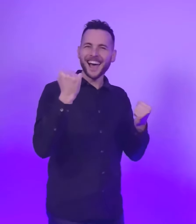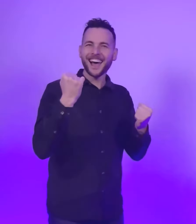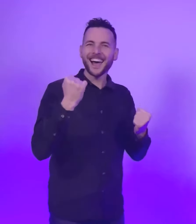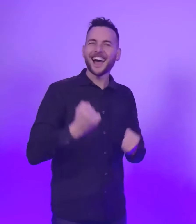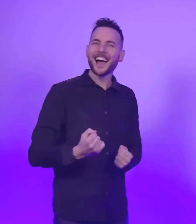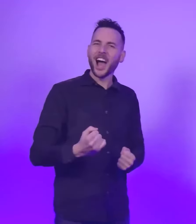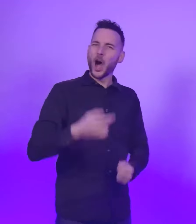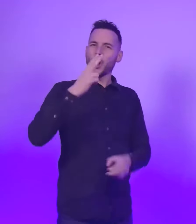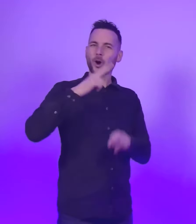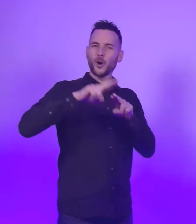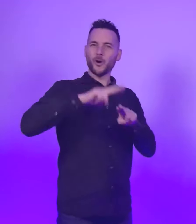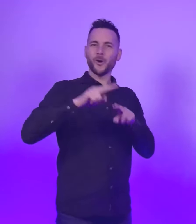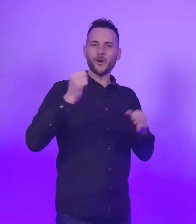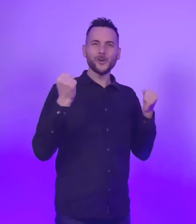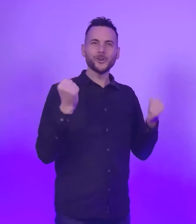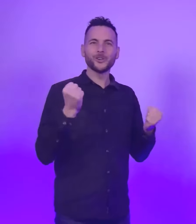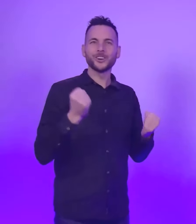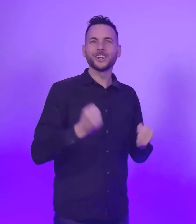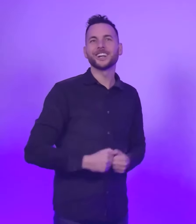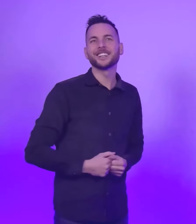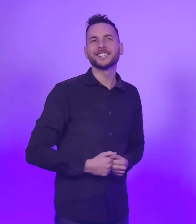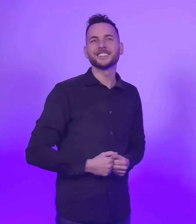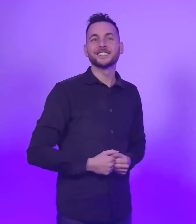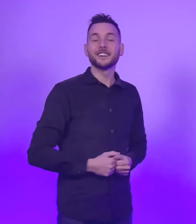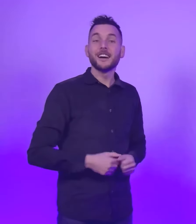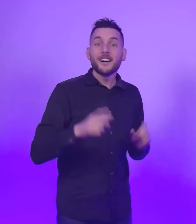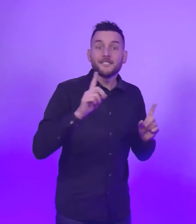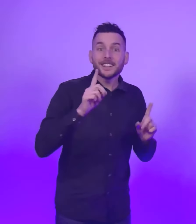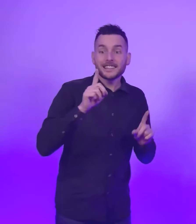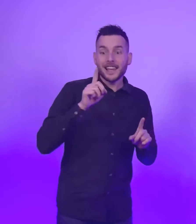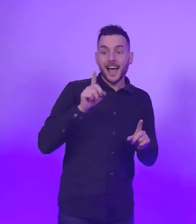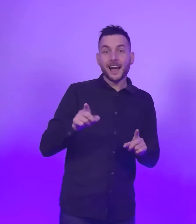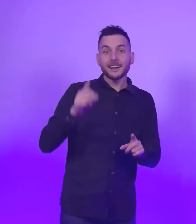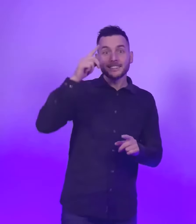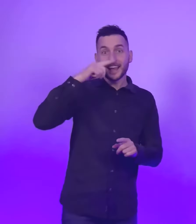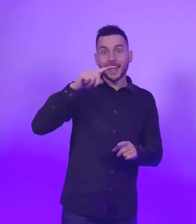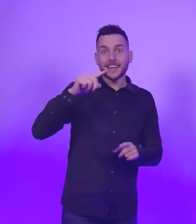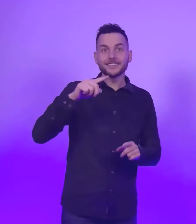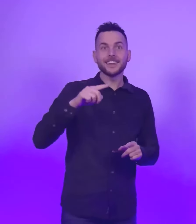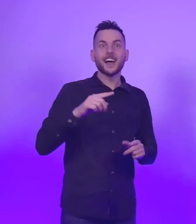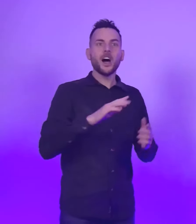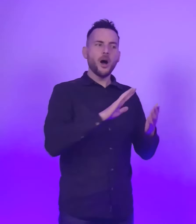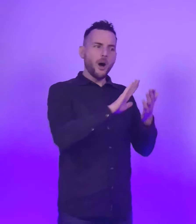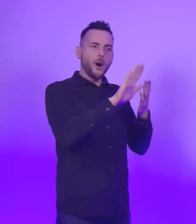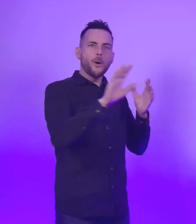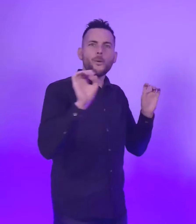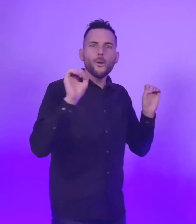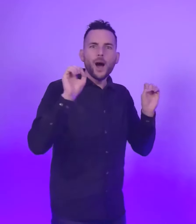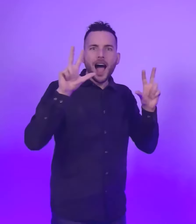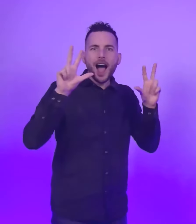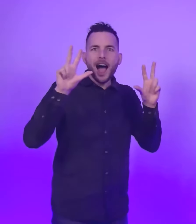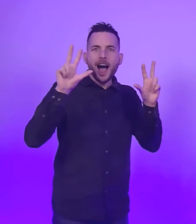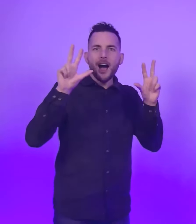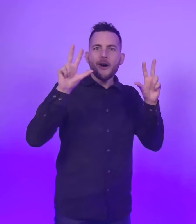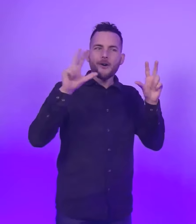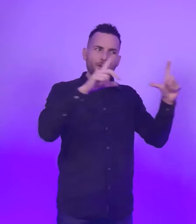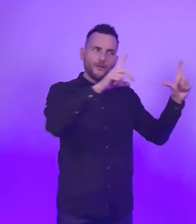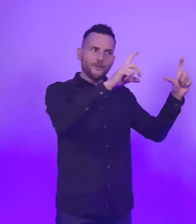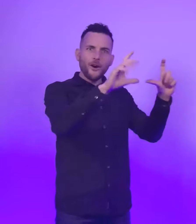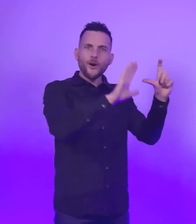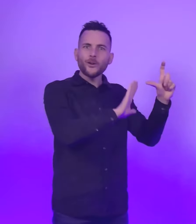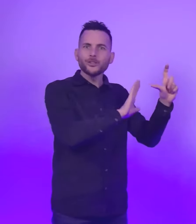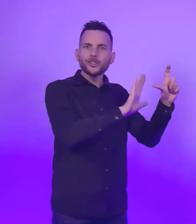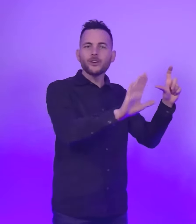Ja! Is goed! Yes, hij is goed! Wat is haar talent? Tadaa! Oh, wauw! Die foto's, die